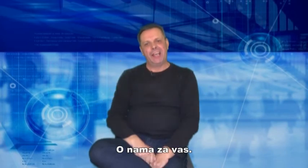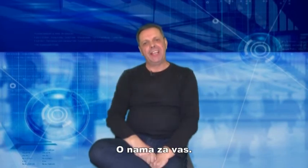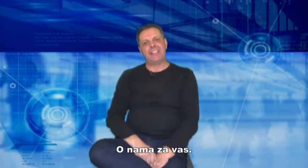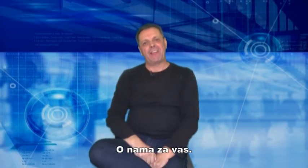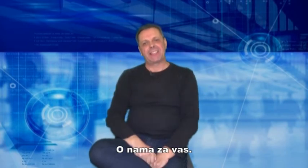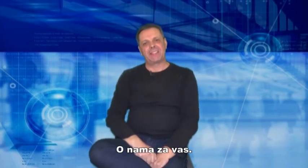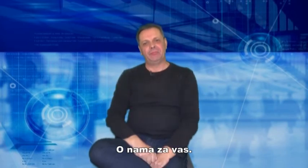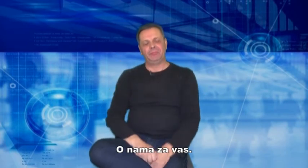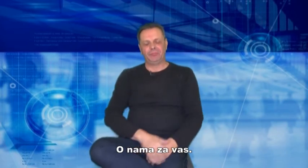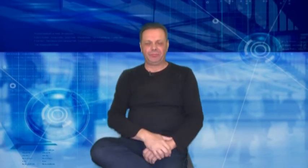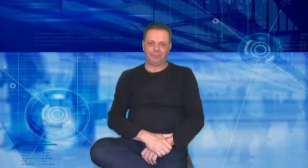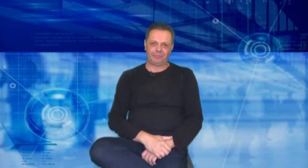za vas.